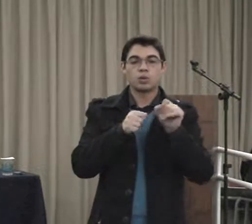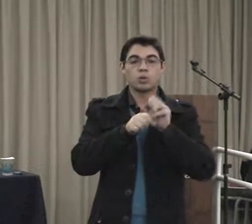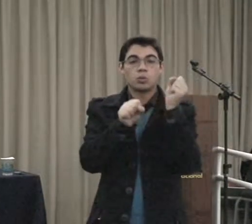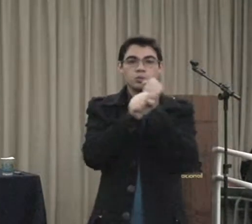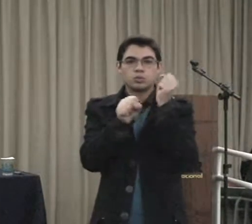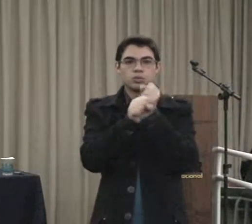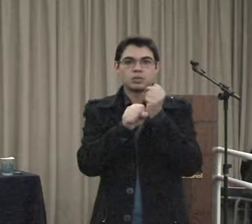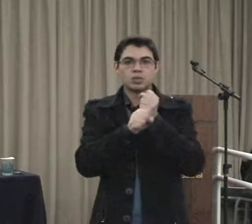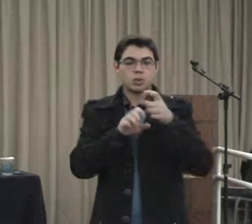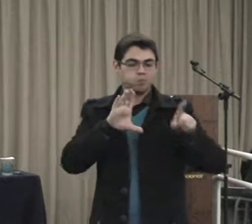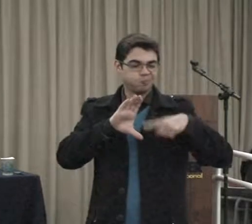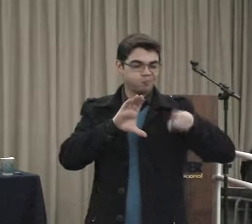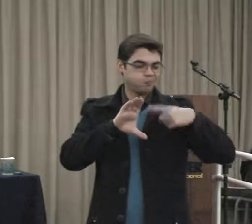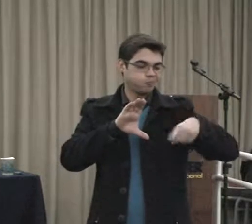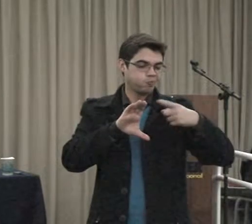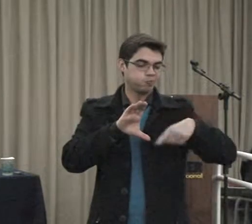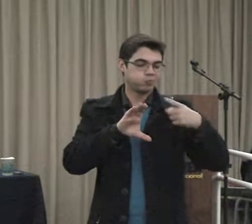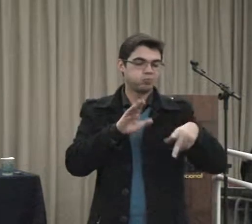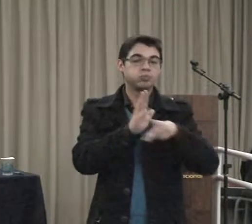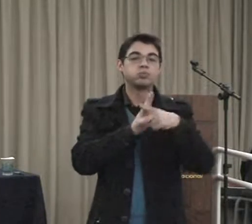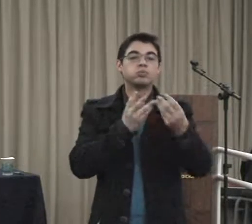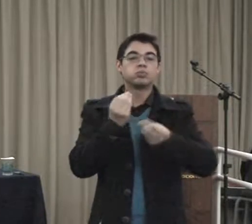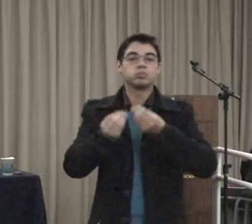quê? Turbinas para